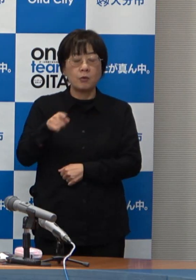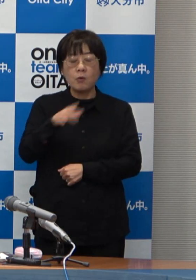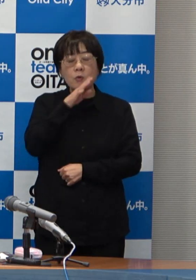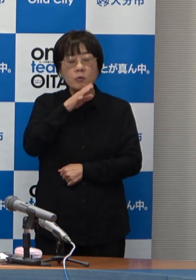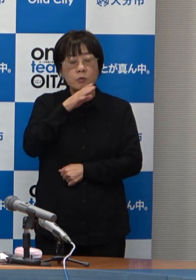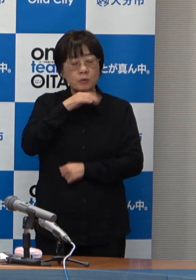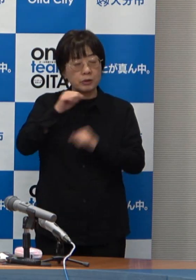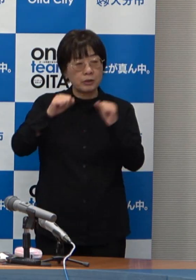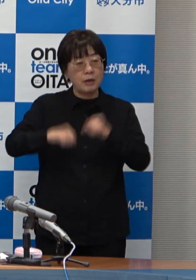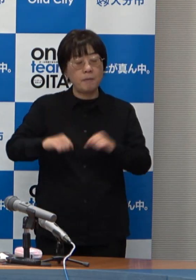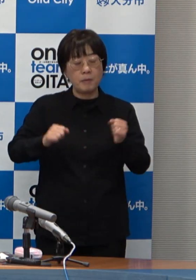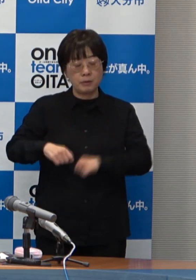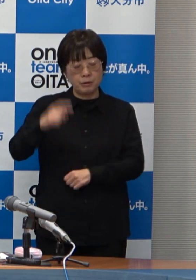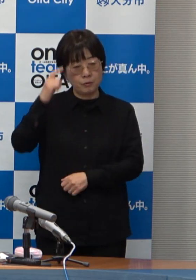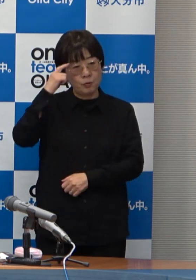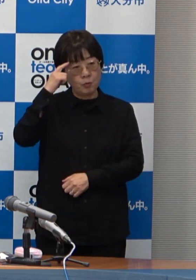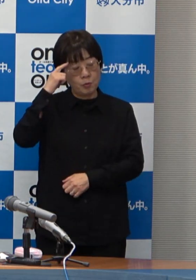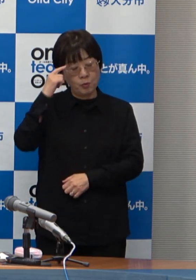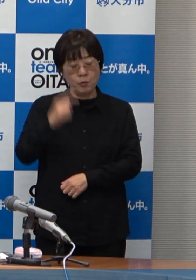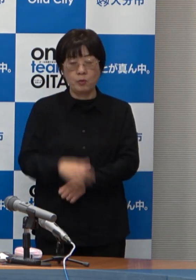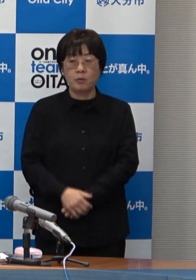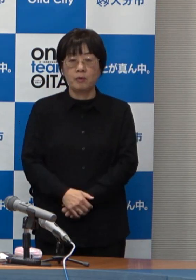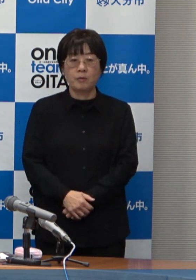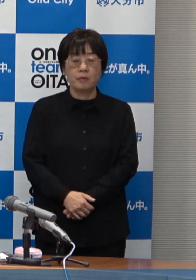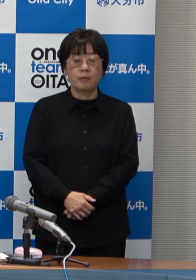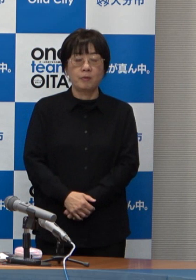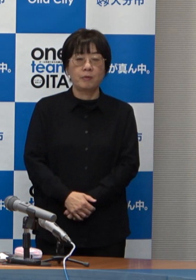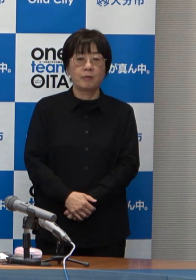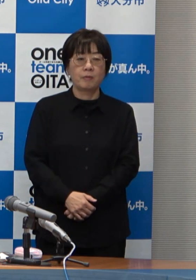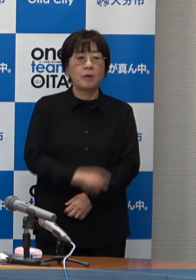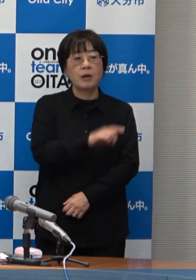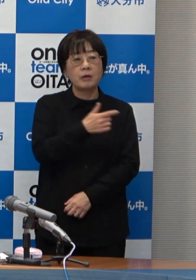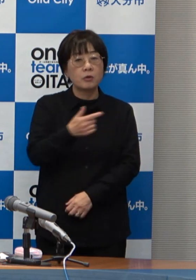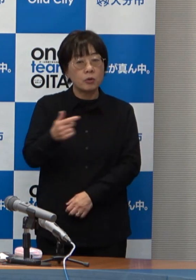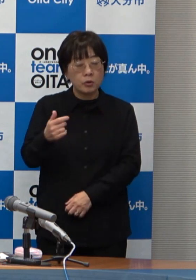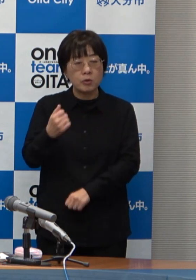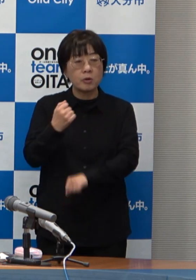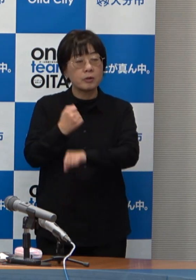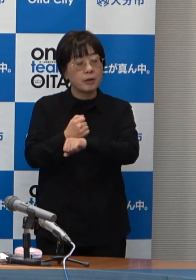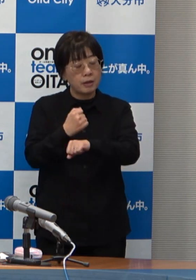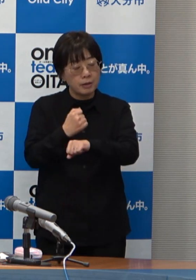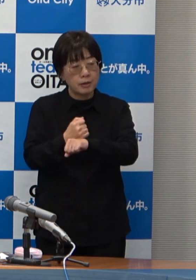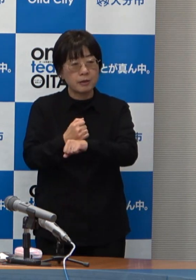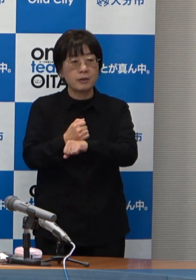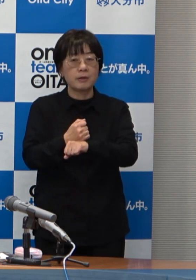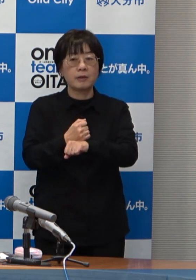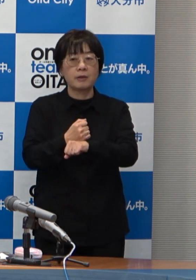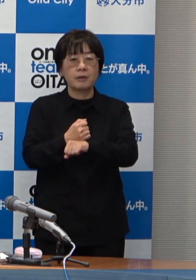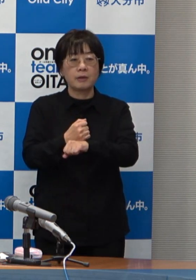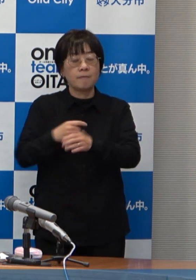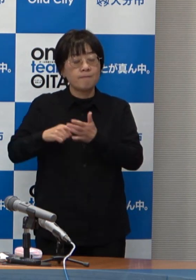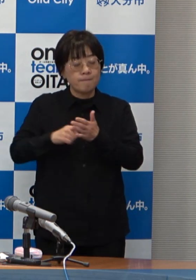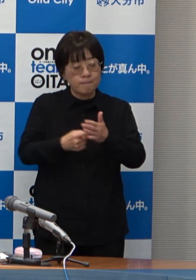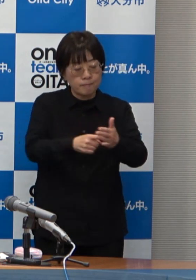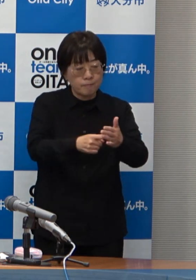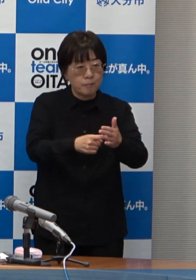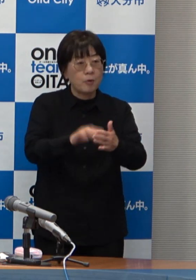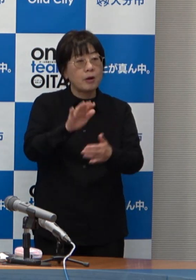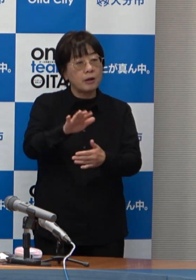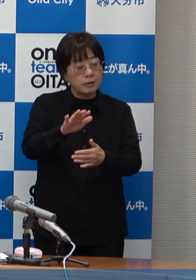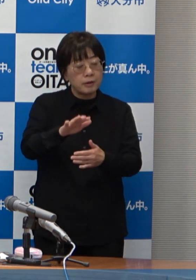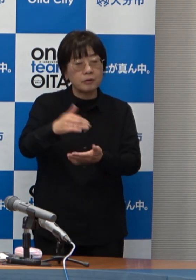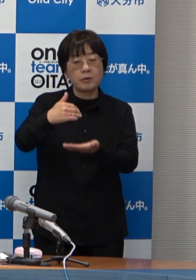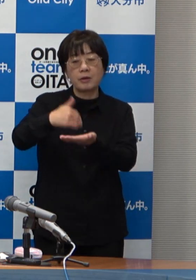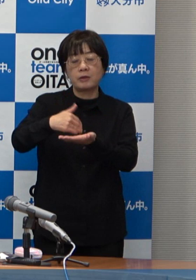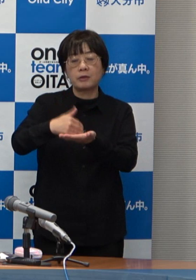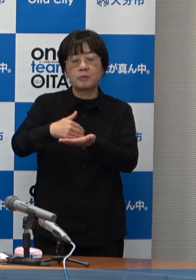よ正直で色々今まで大変なこともまあったとご本人も言ってましたが